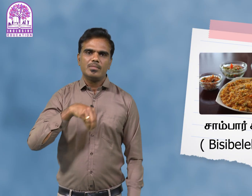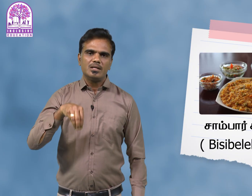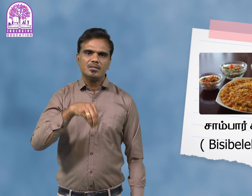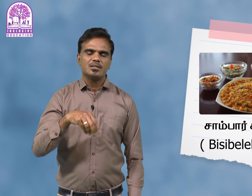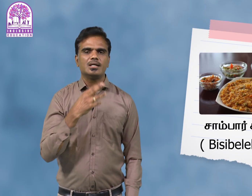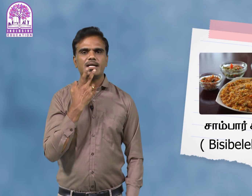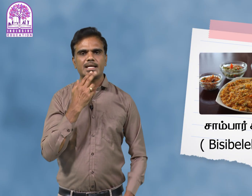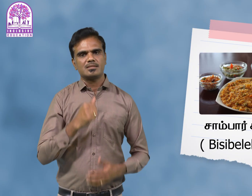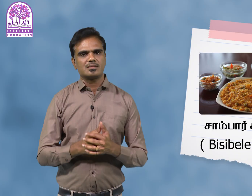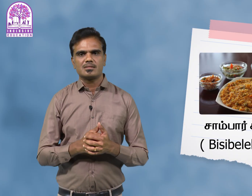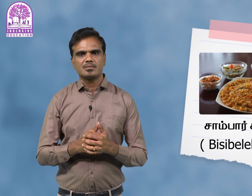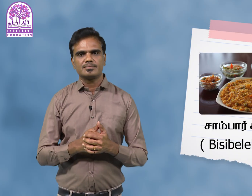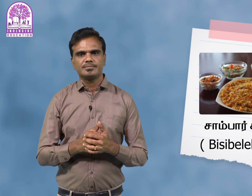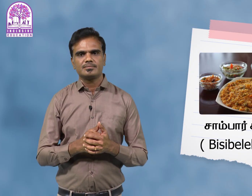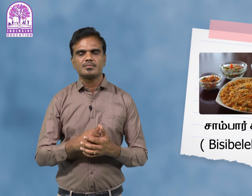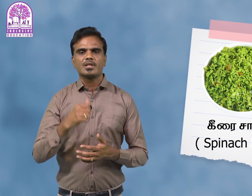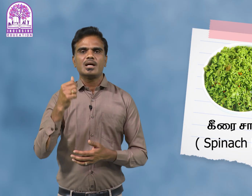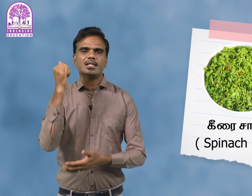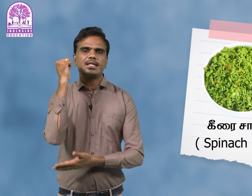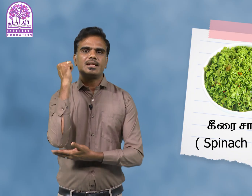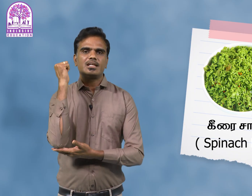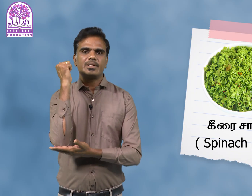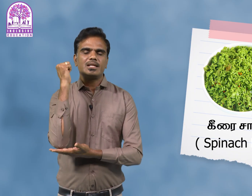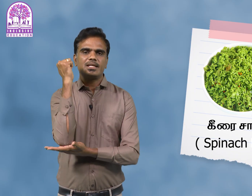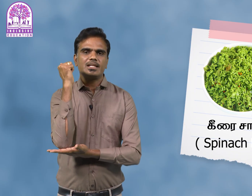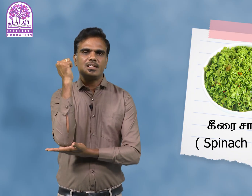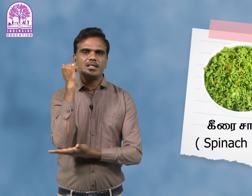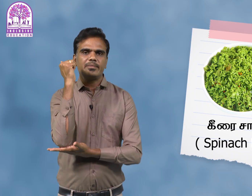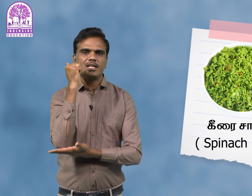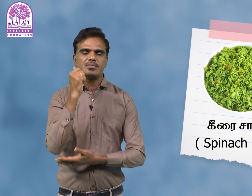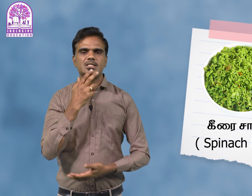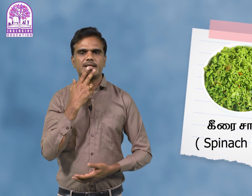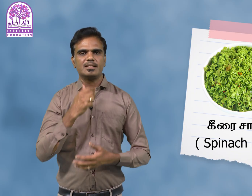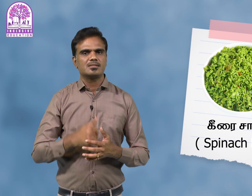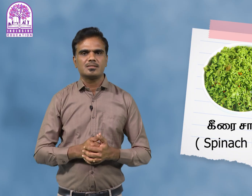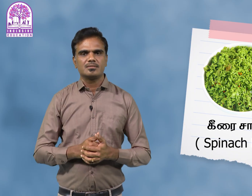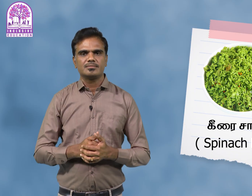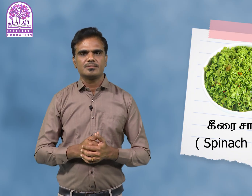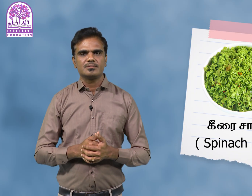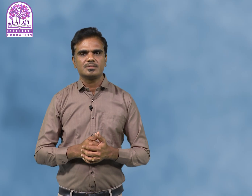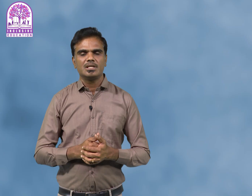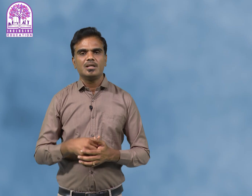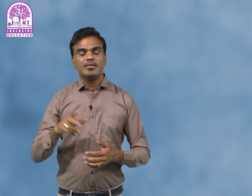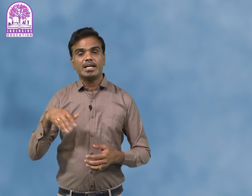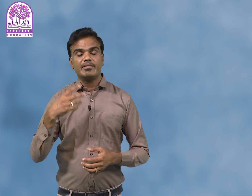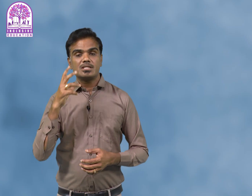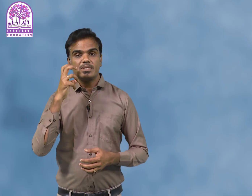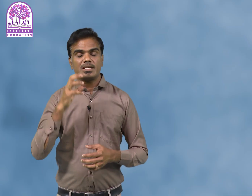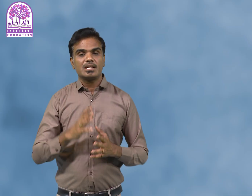சாம்பார் ரைஸ், அது கீரை இங்கே பாருங்களேன், கீரை மாரி காமிச்சிட்டு ரைஸ். வேறு வெஜிடபிள்ஸில் என்ன இருக்குது